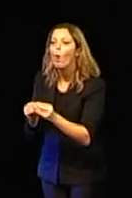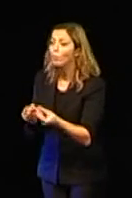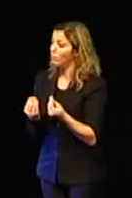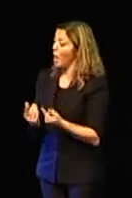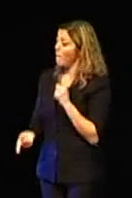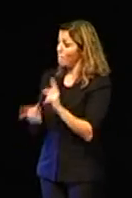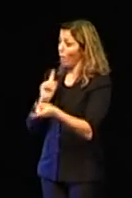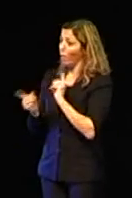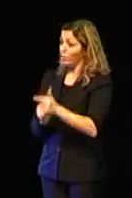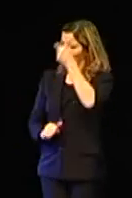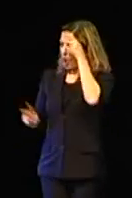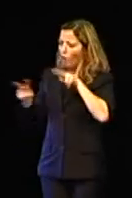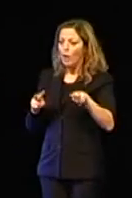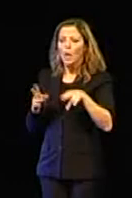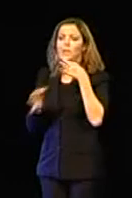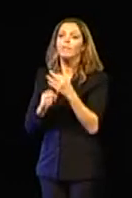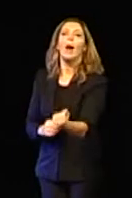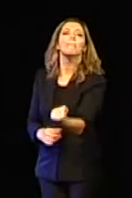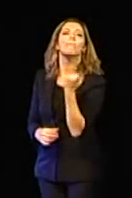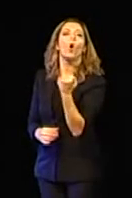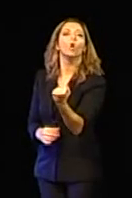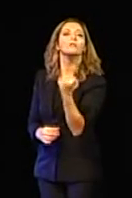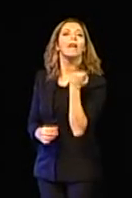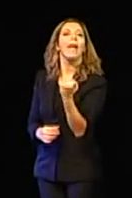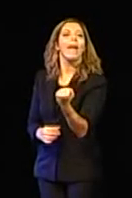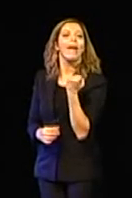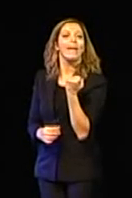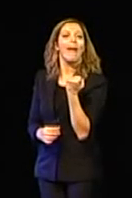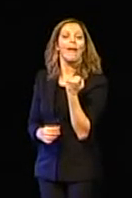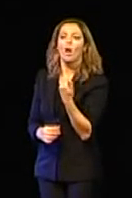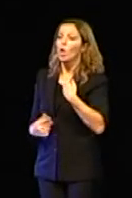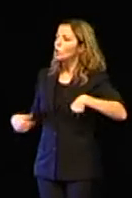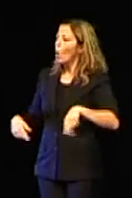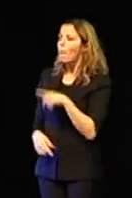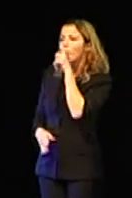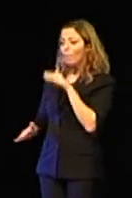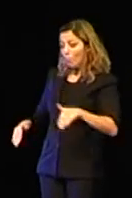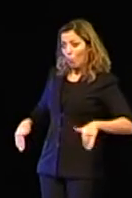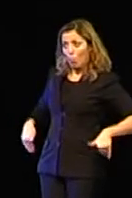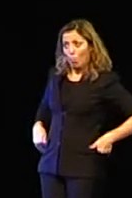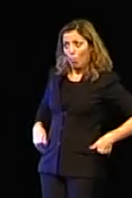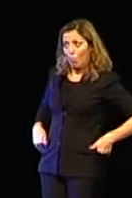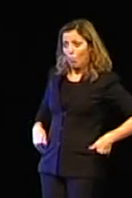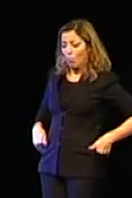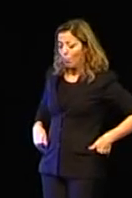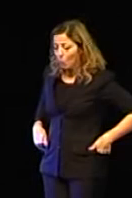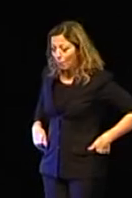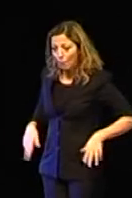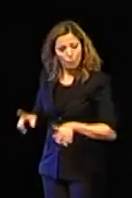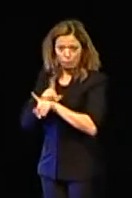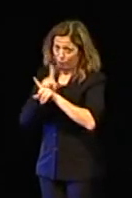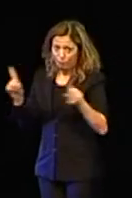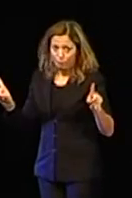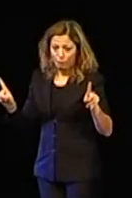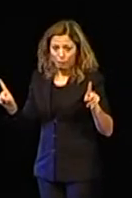gestisce potere e noi non possiamo tacere il rischio presente di una trasformazione